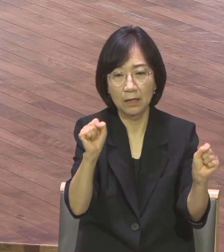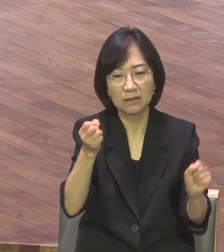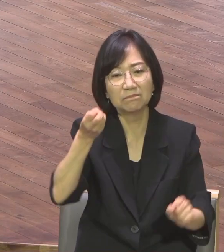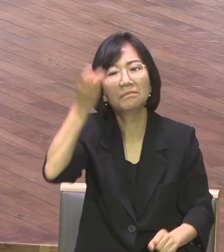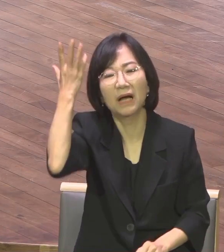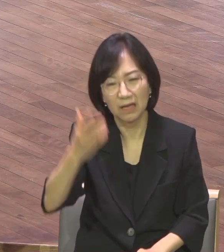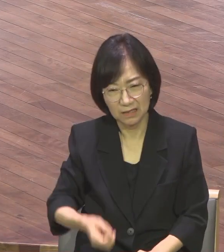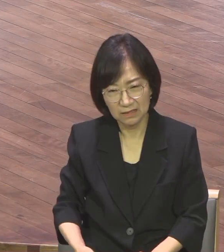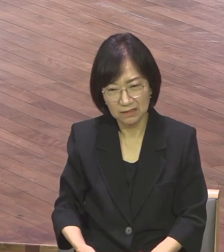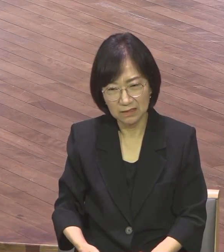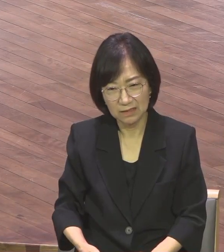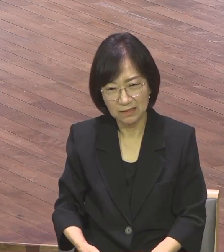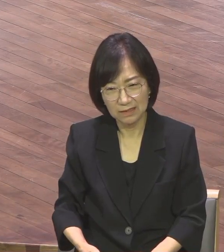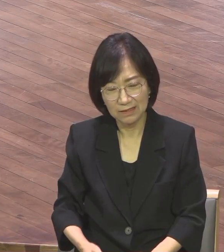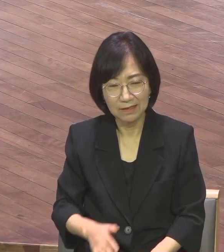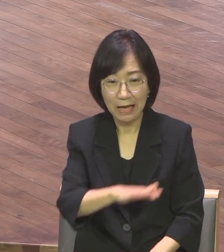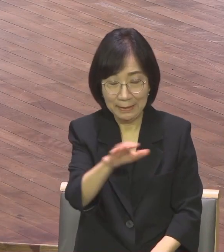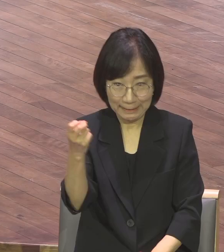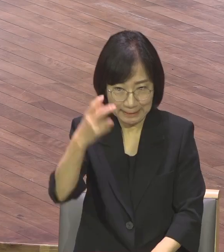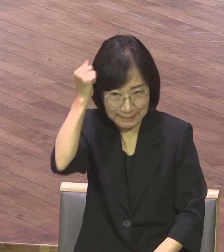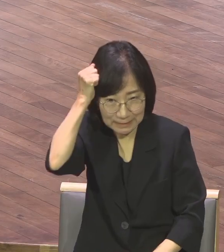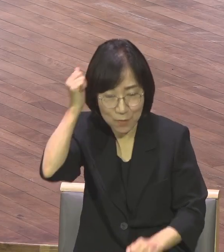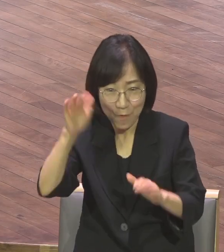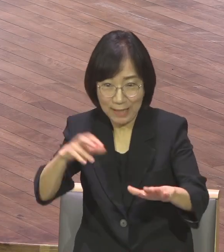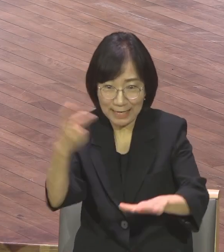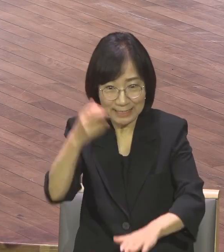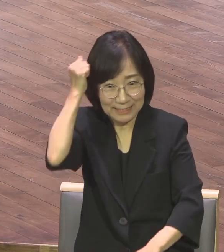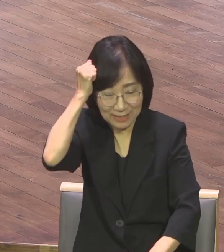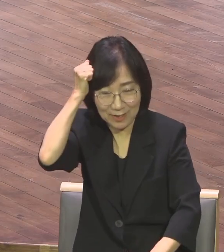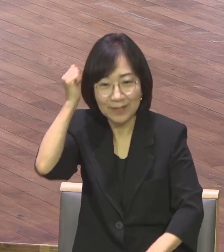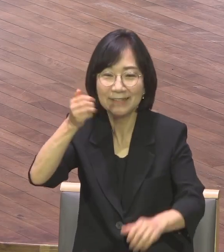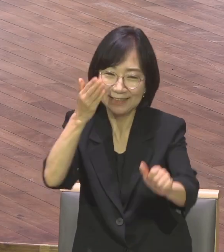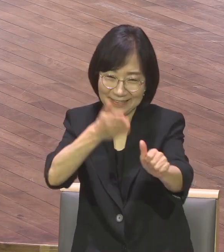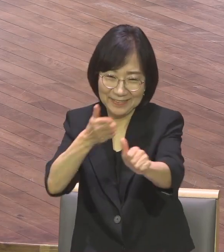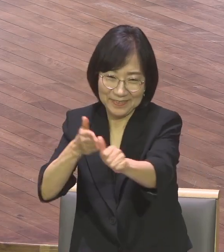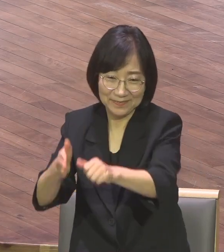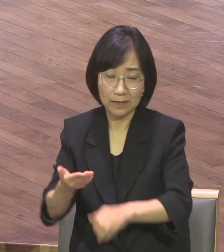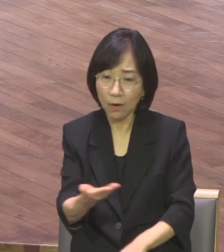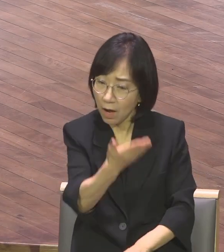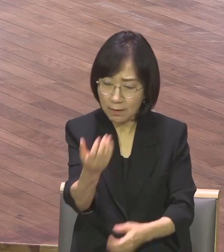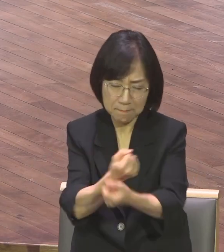또 빠져서 오늘 빠져나오시기 바랍니다. 너를 해방하였습니다.